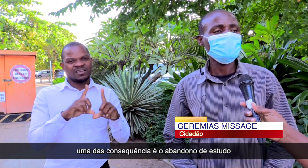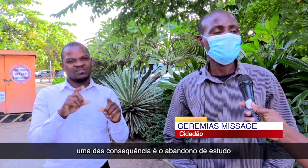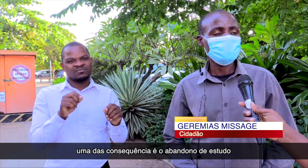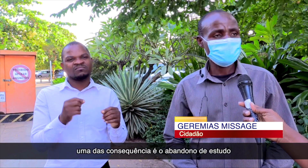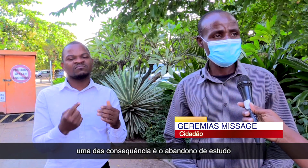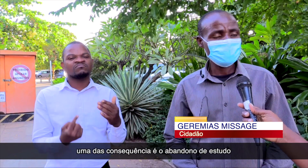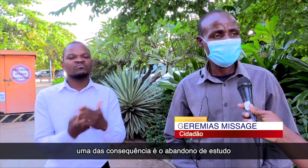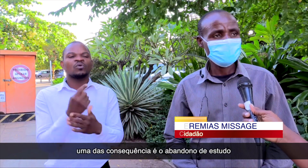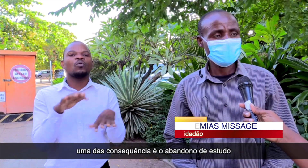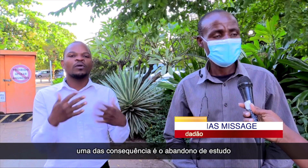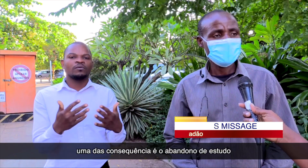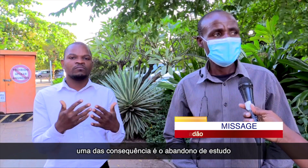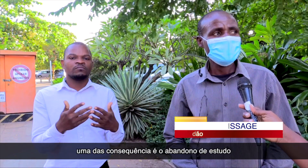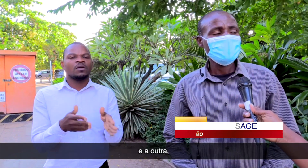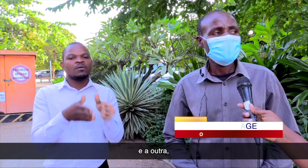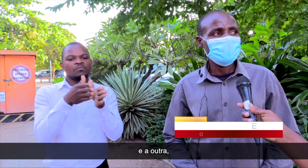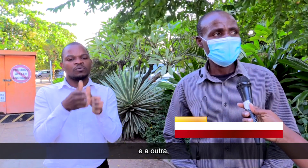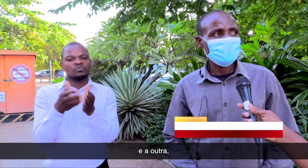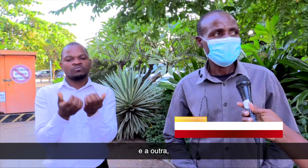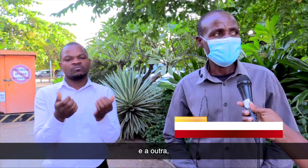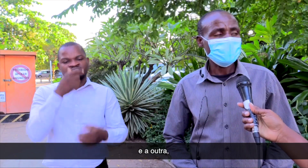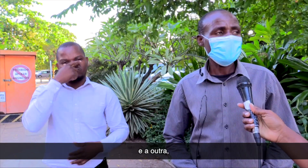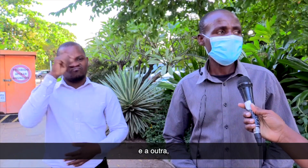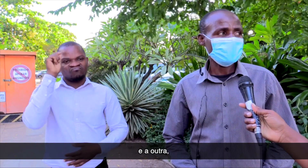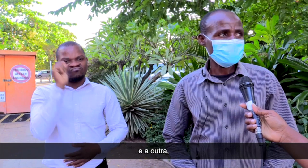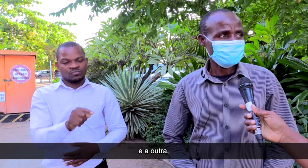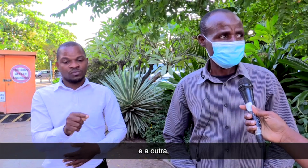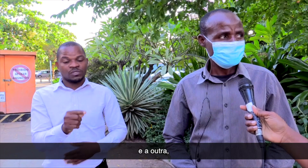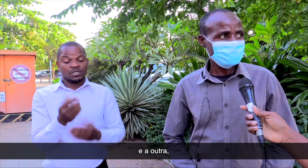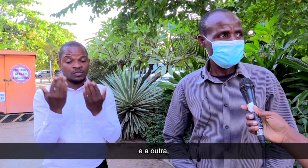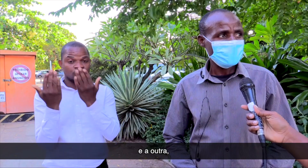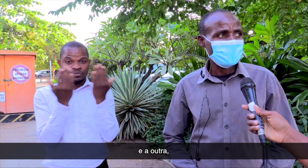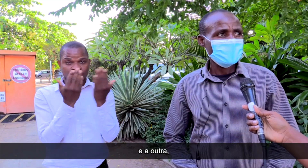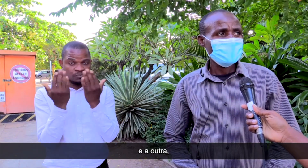é abandono de estudo. E a outra